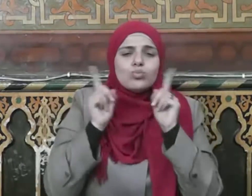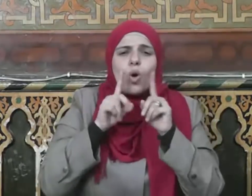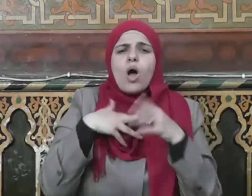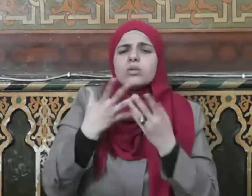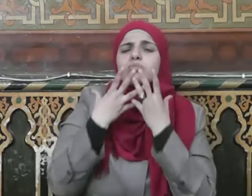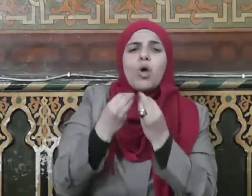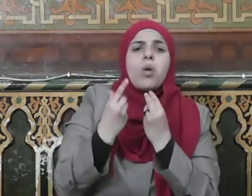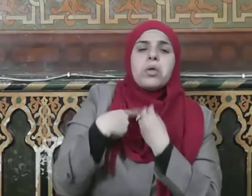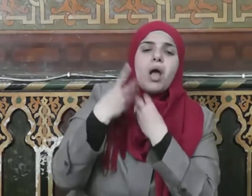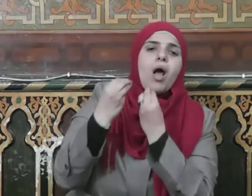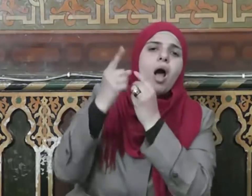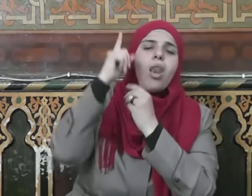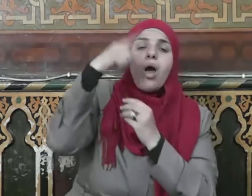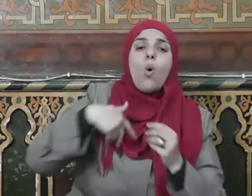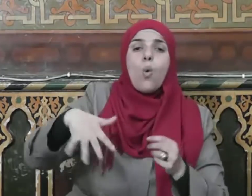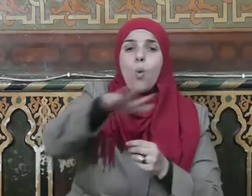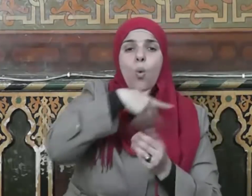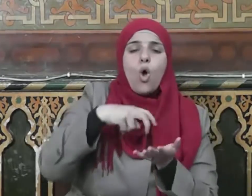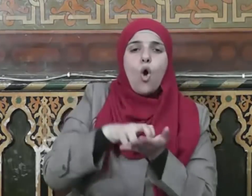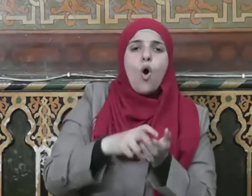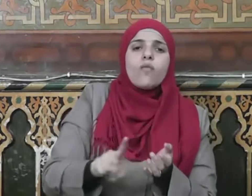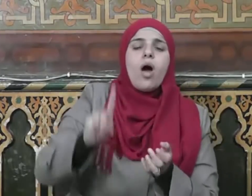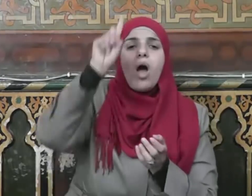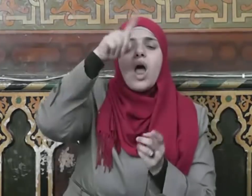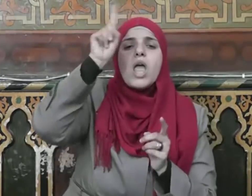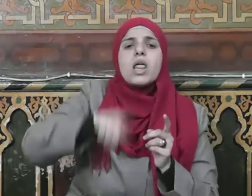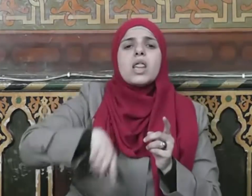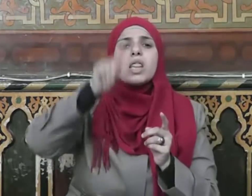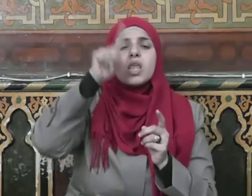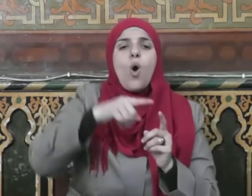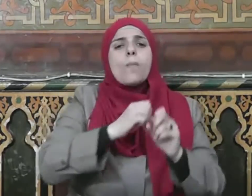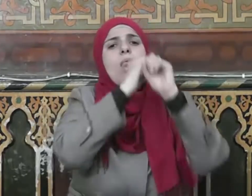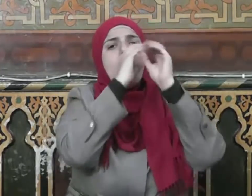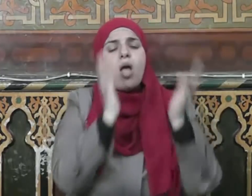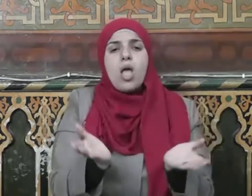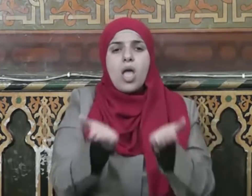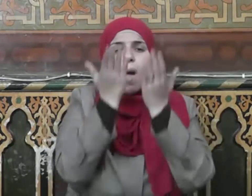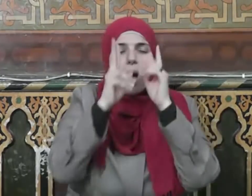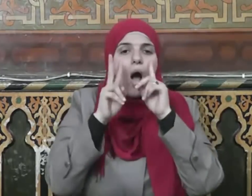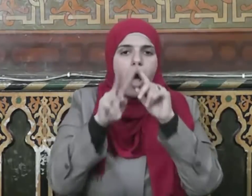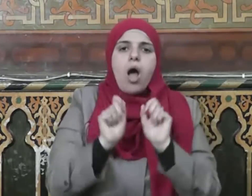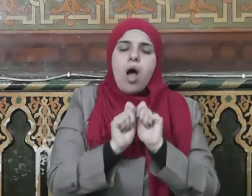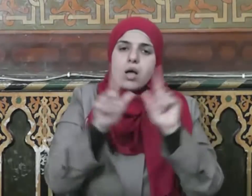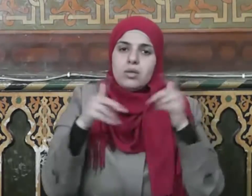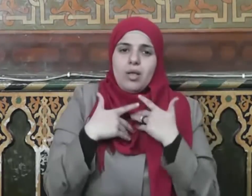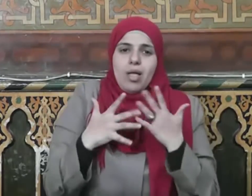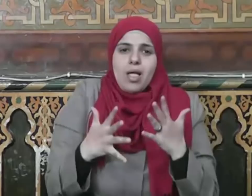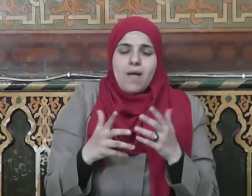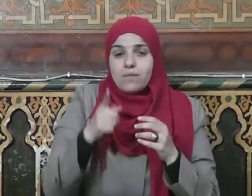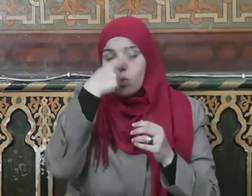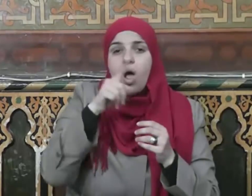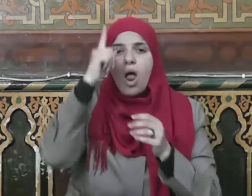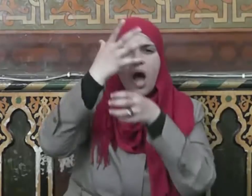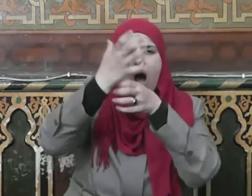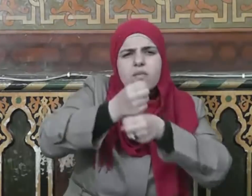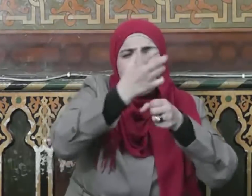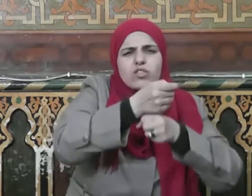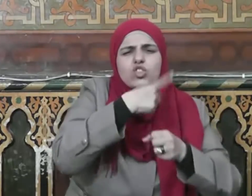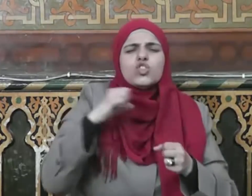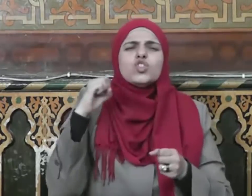إنا نخاف من ربنا يوما عبوسا قمطريرا، فوقاهم الله شر ذلك